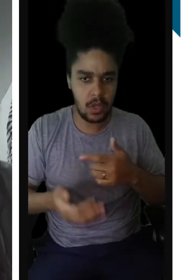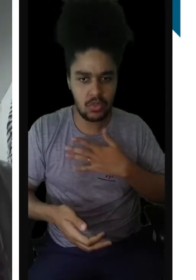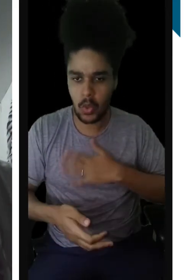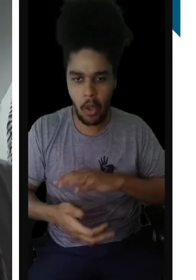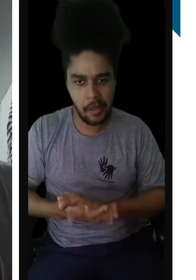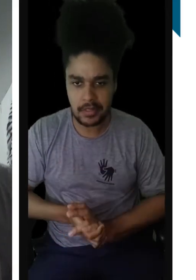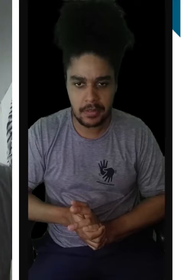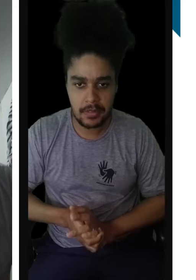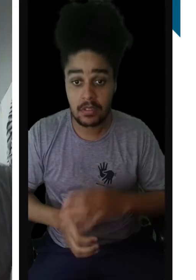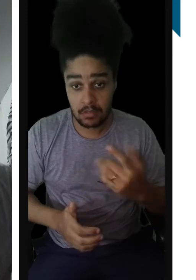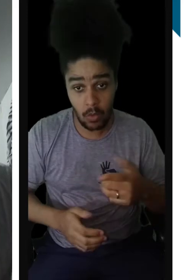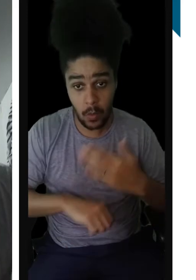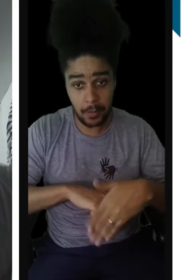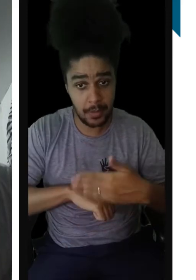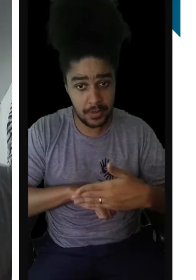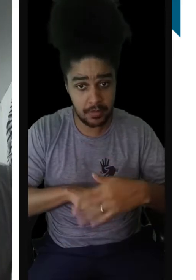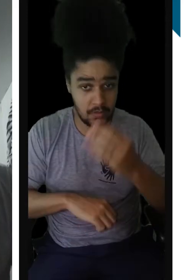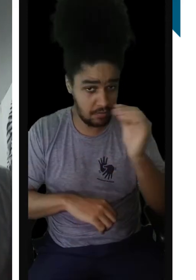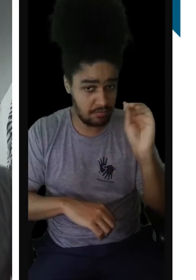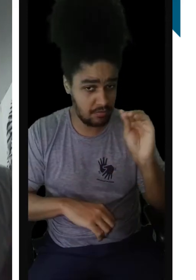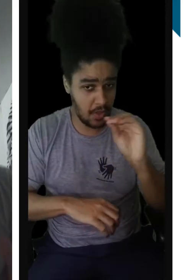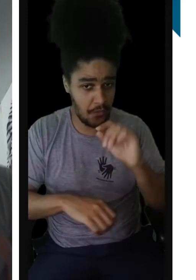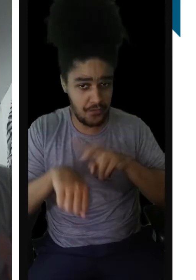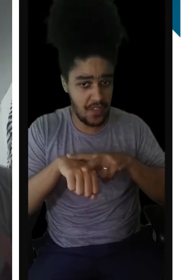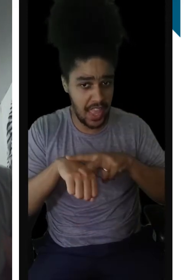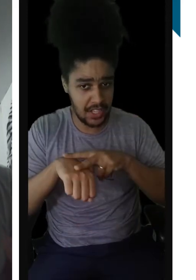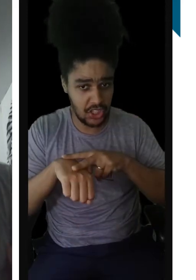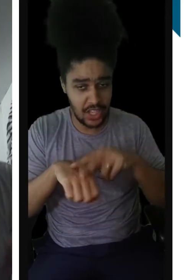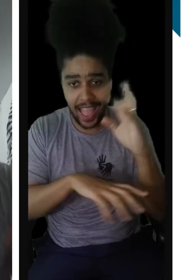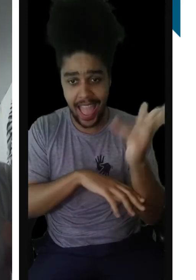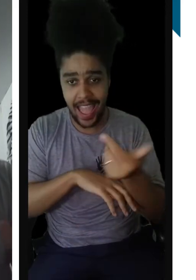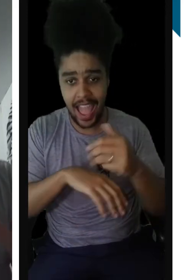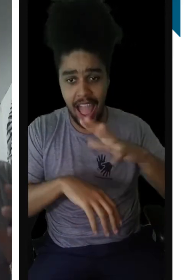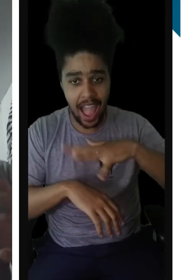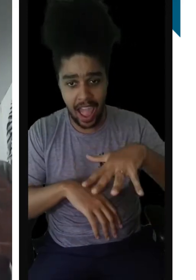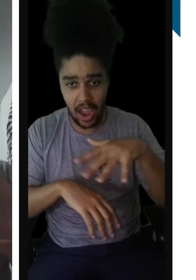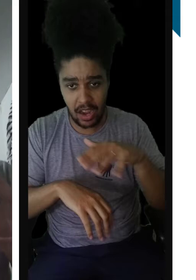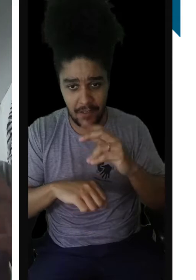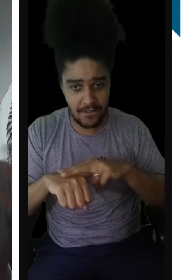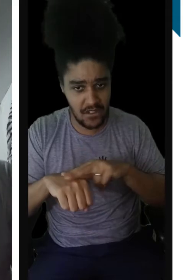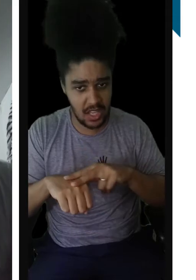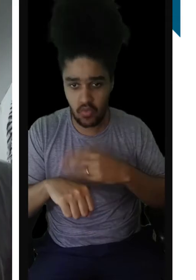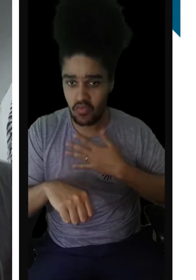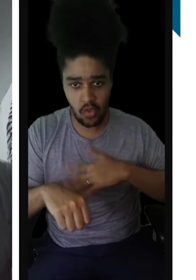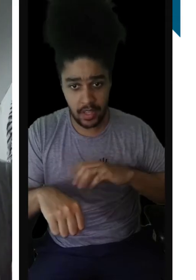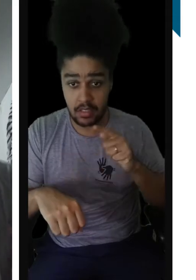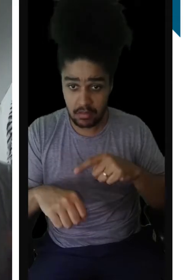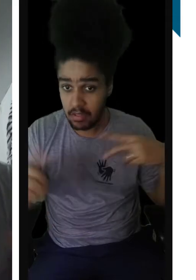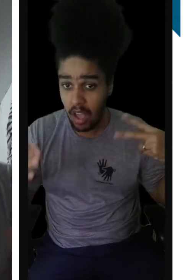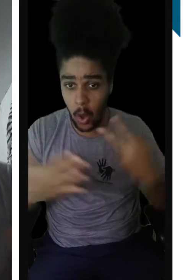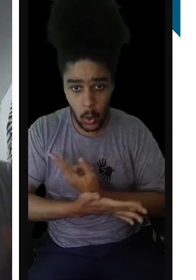urbano, né? Então, muitas vezes a urbanização despreza essas áreas verdes e esse fato